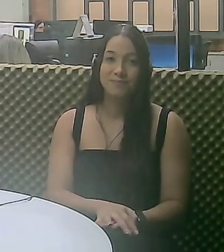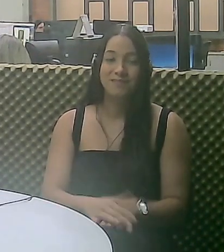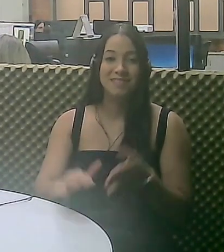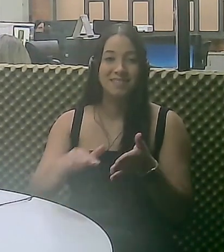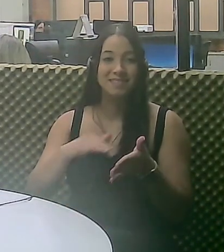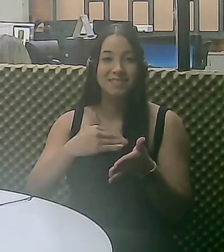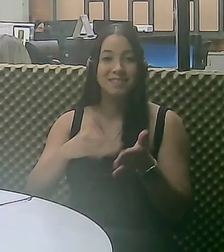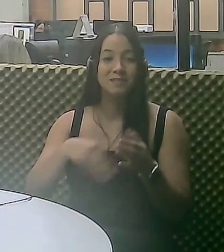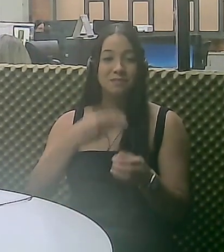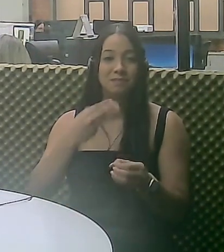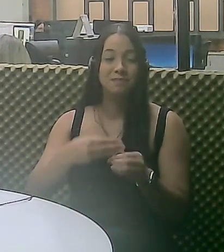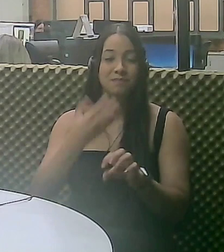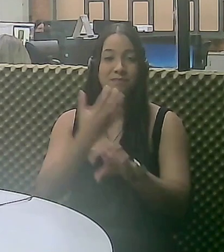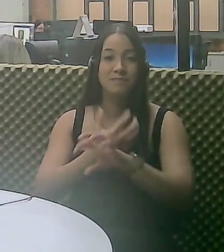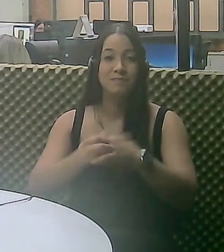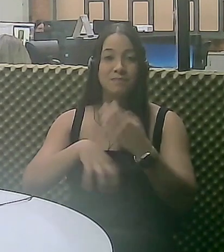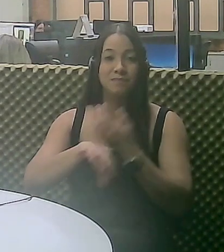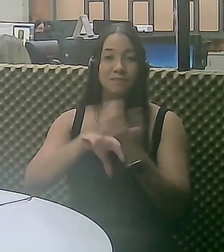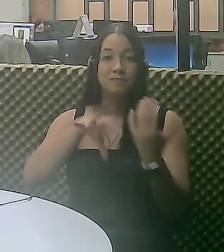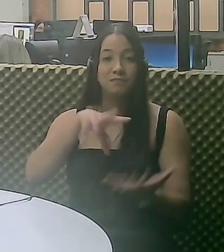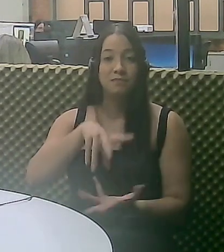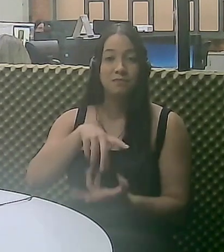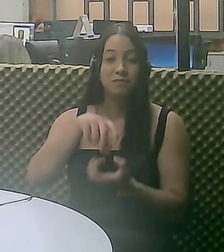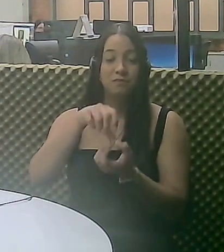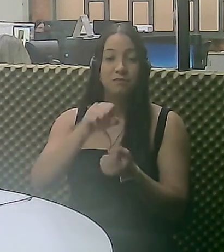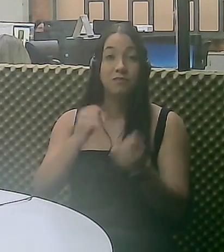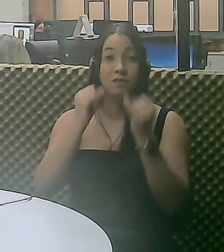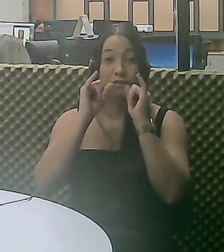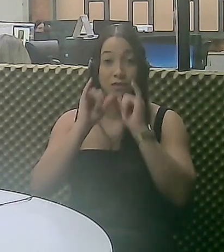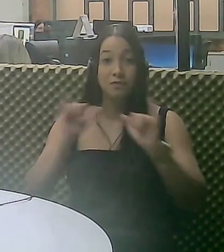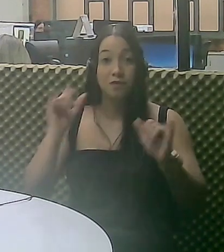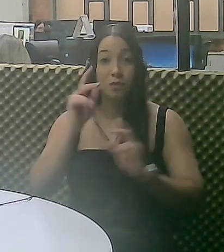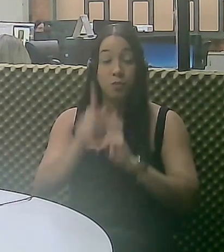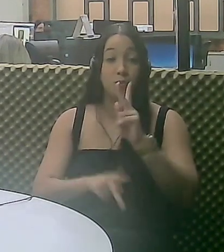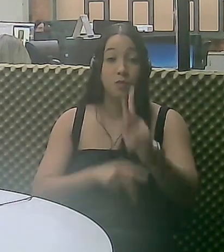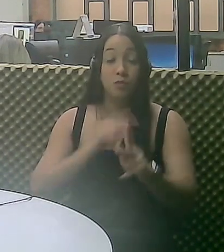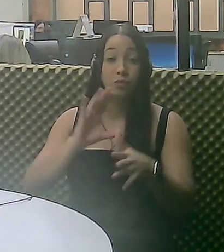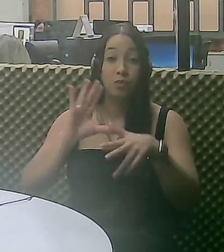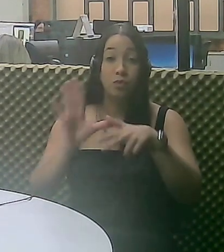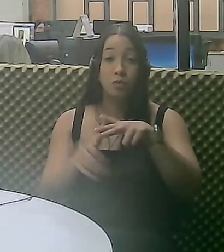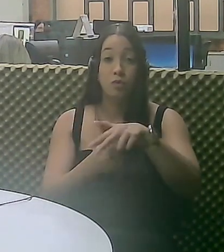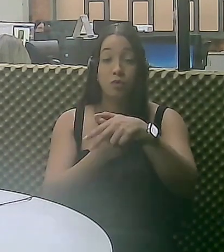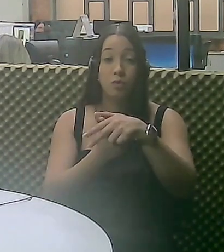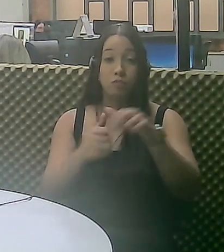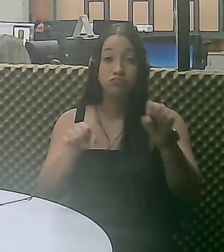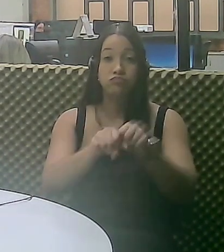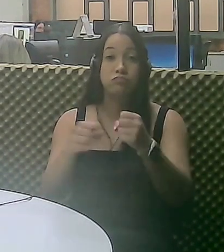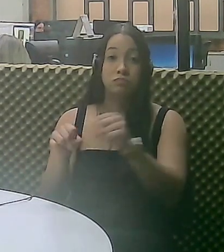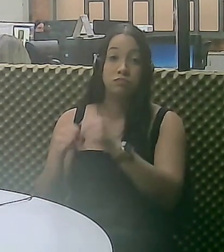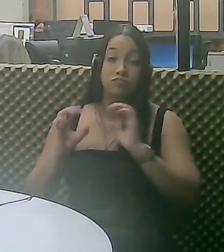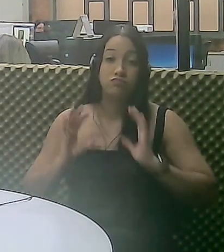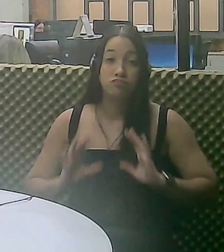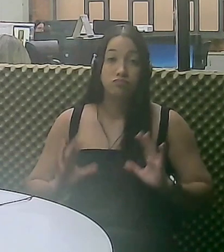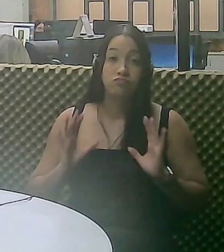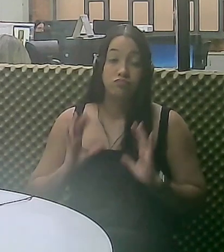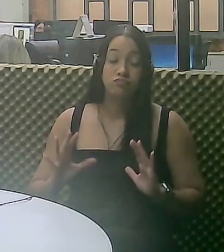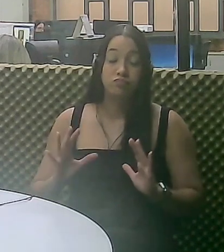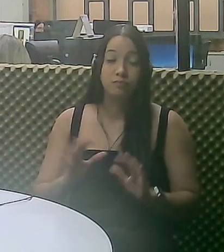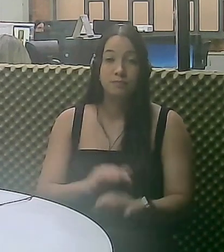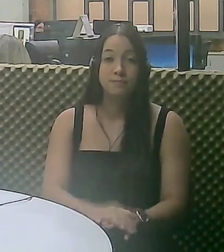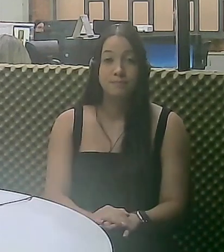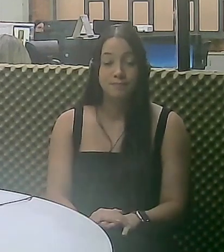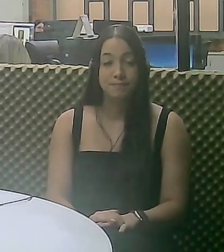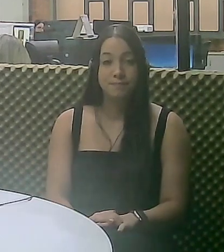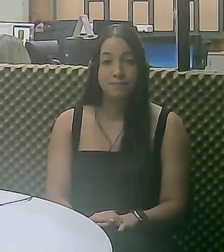Secretaria Municipal de Meio Ambiente e Sustentabilidade alerta a população sobre furtos e depredações nos parques e